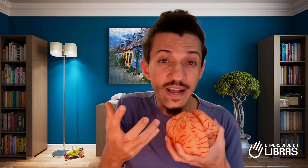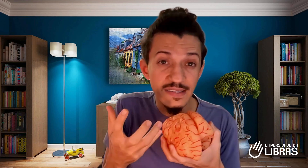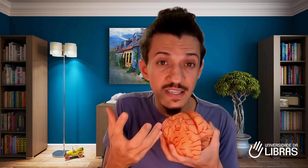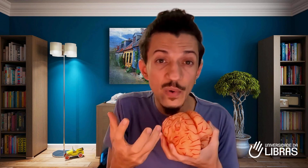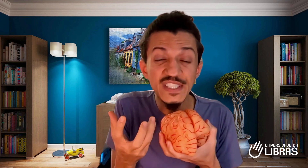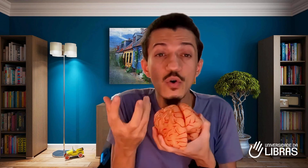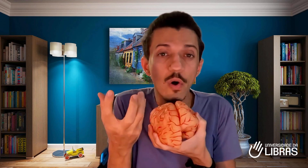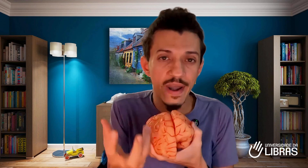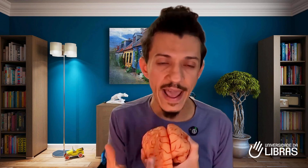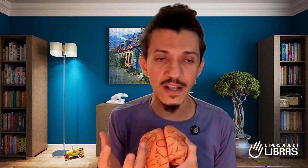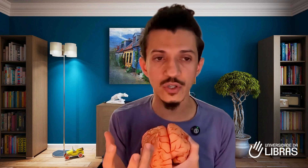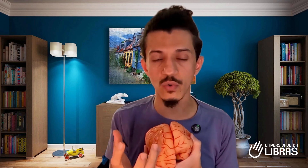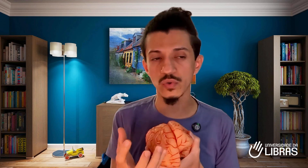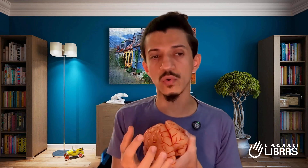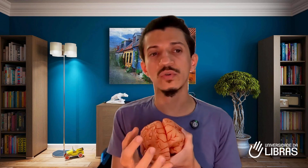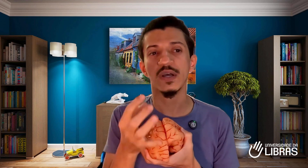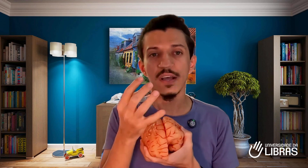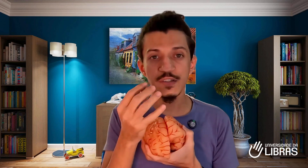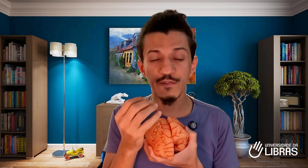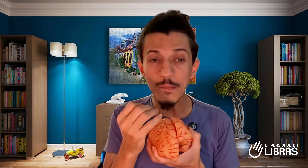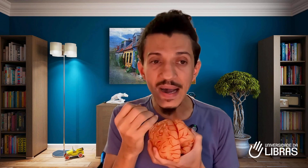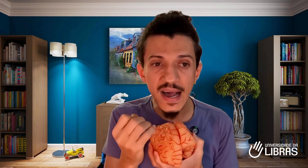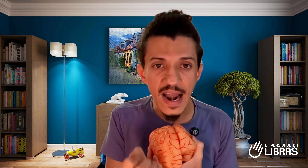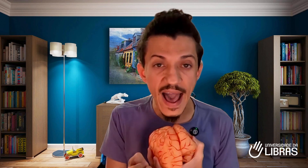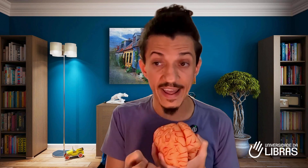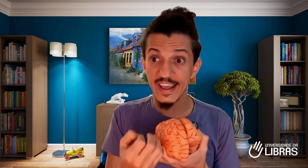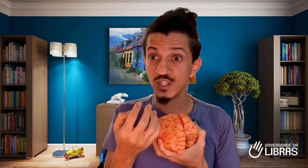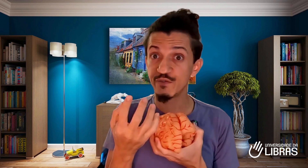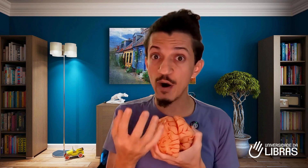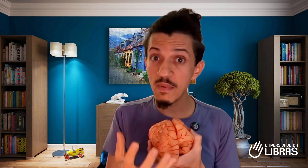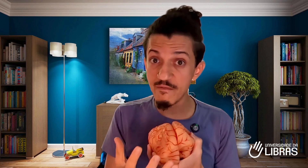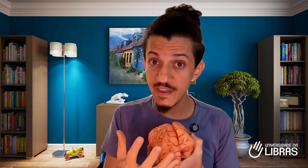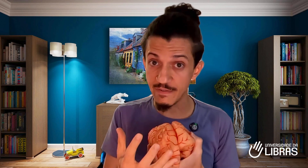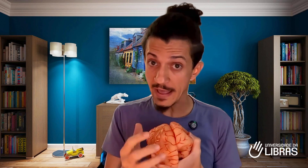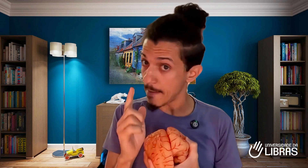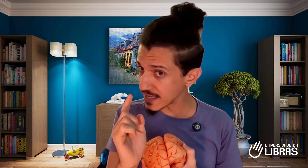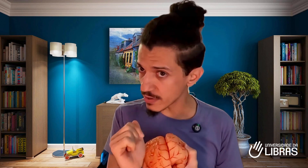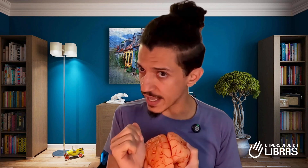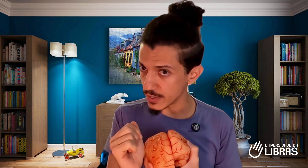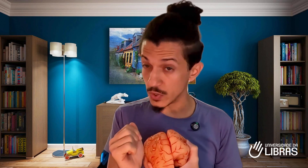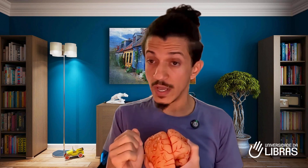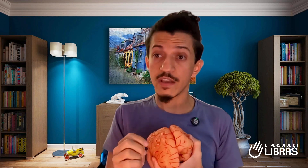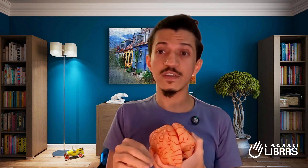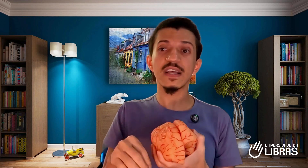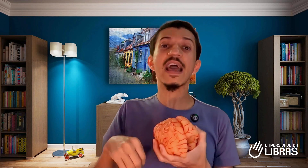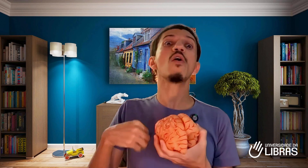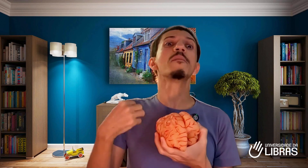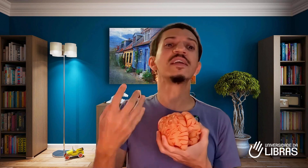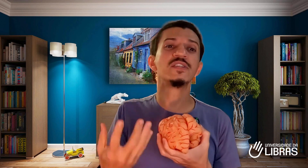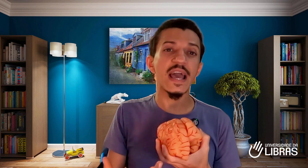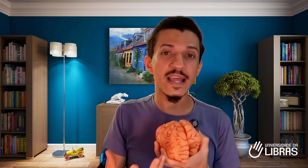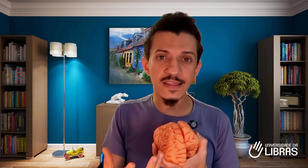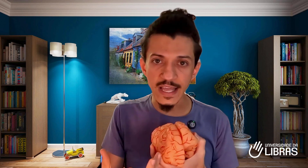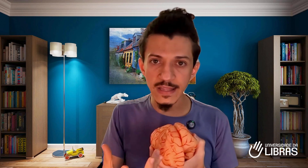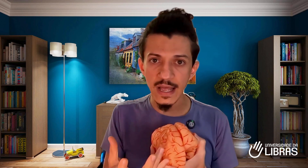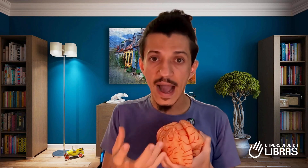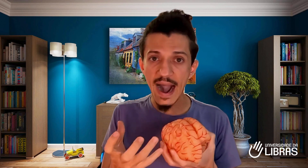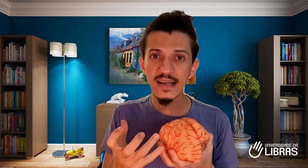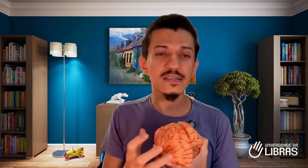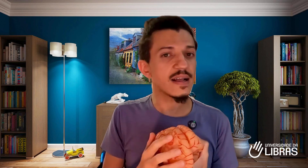e se conecte com os surdos de forma clara, de forma viva. Mais do que isso, que você realmente entenda a